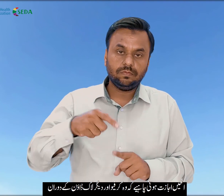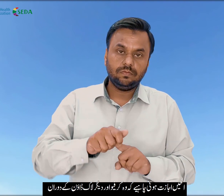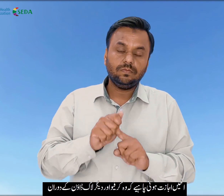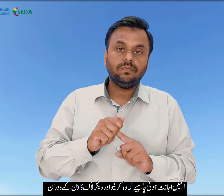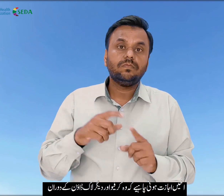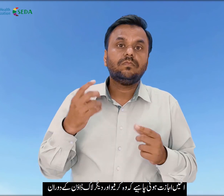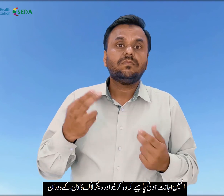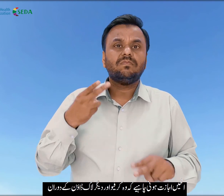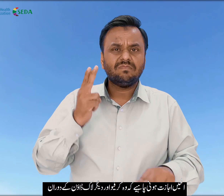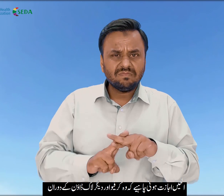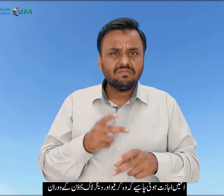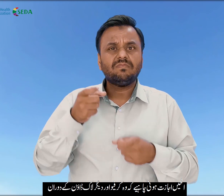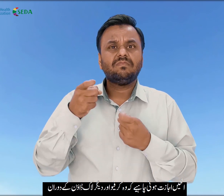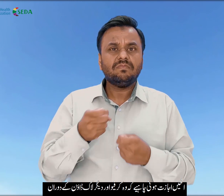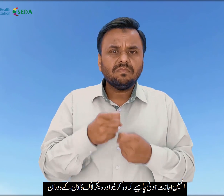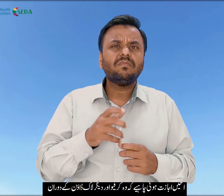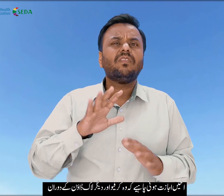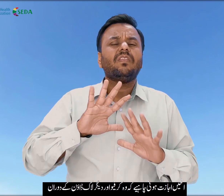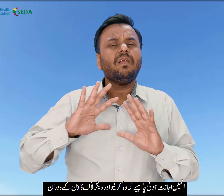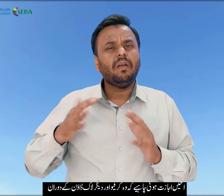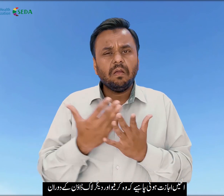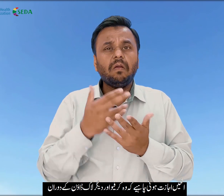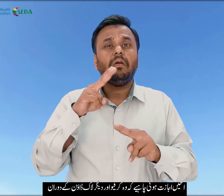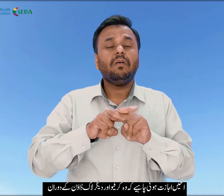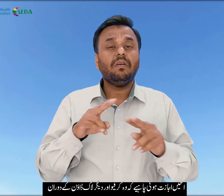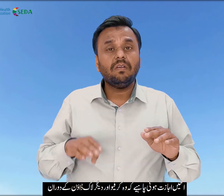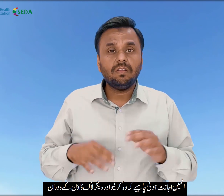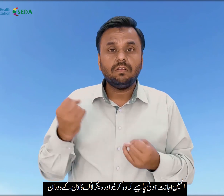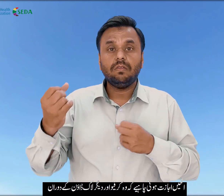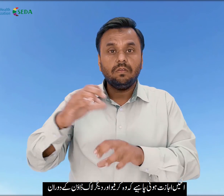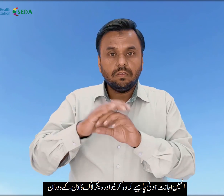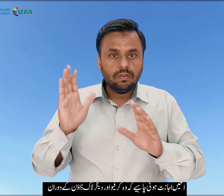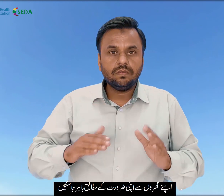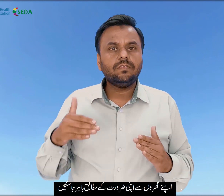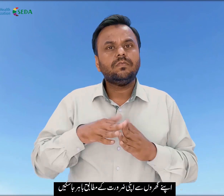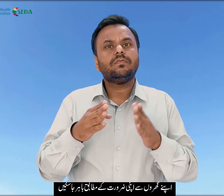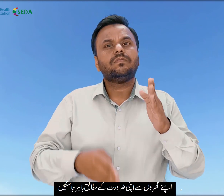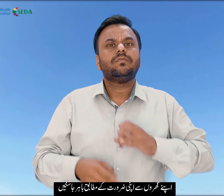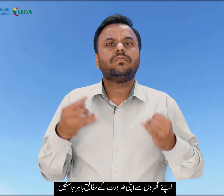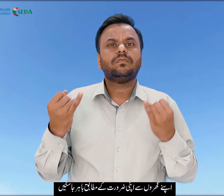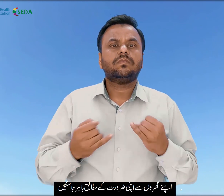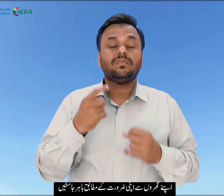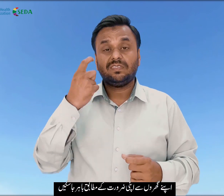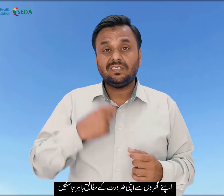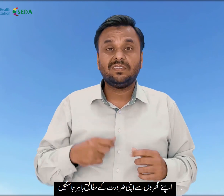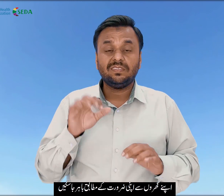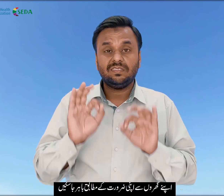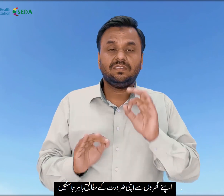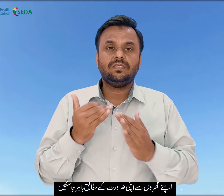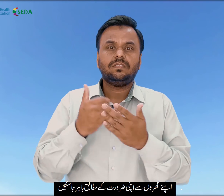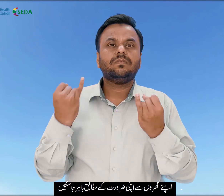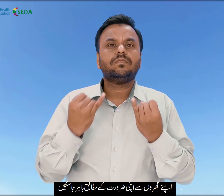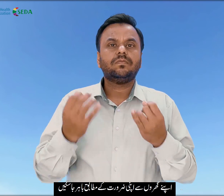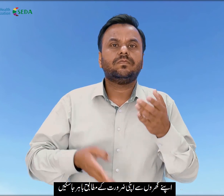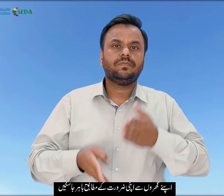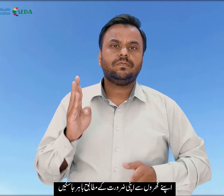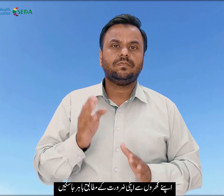چاہیے کہ وہ کرفیو اور دیگر لاک ڈاؤن کے دوران اپنے گھروں سے اپنی ضرورت کے مطابق باہر جا